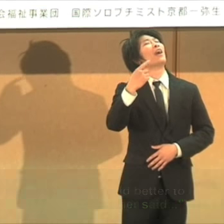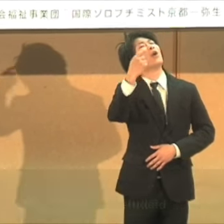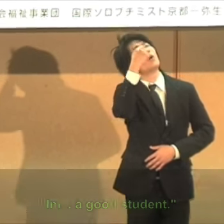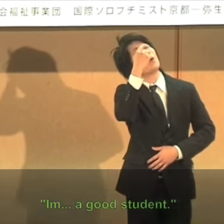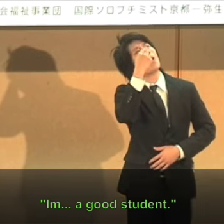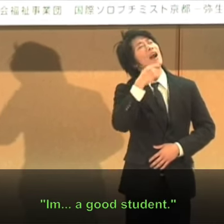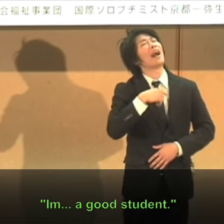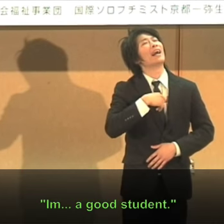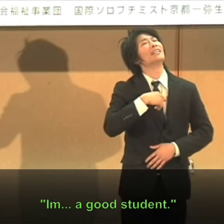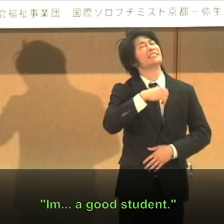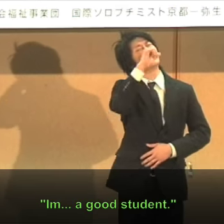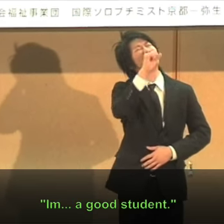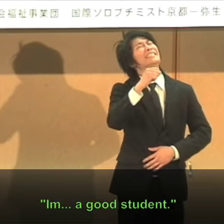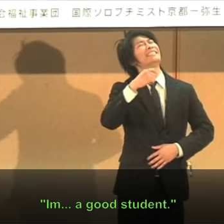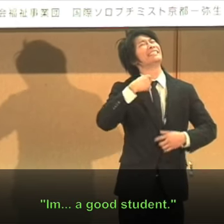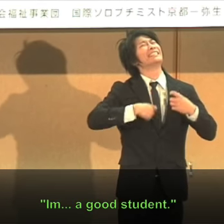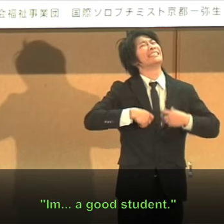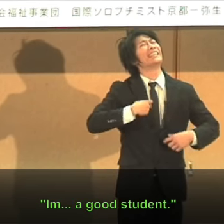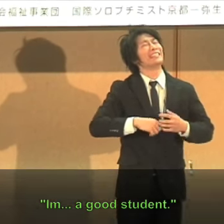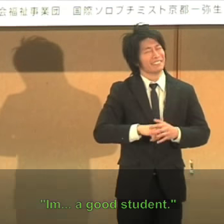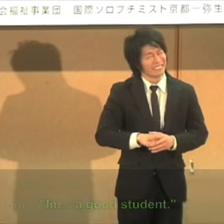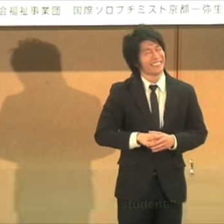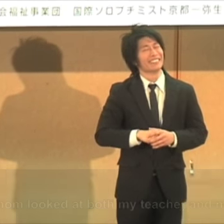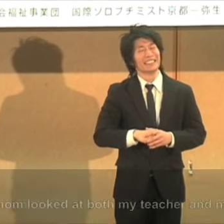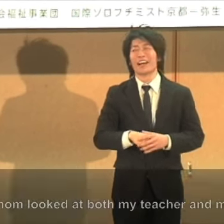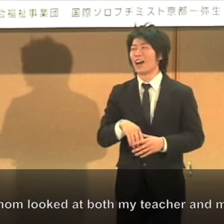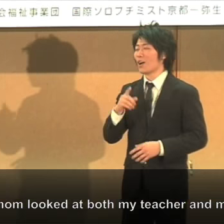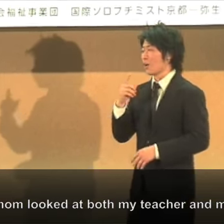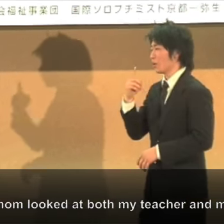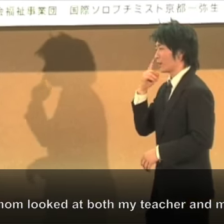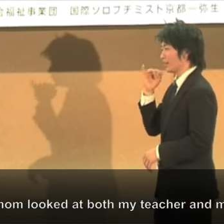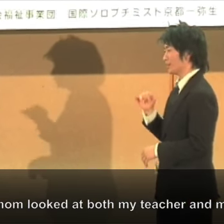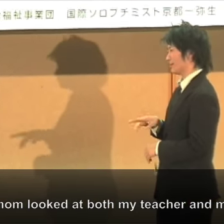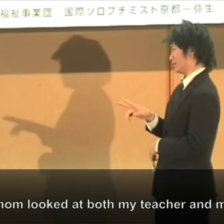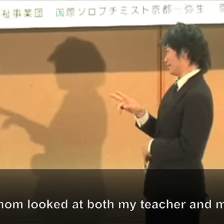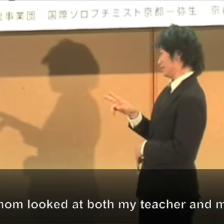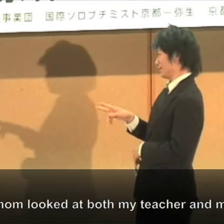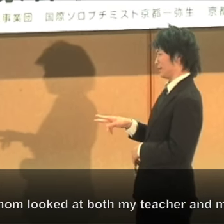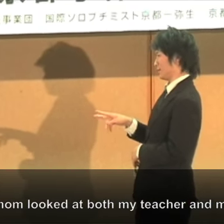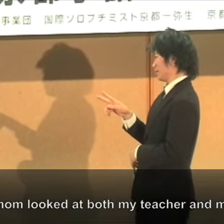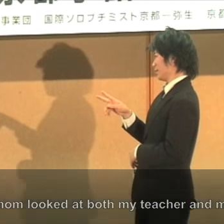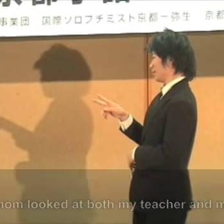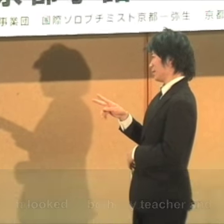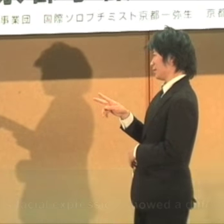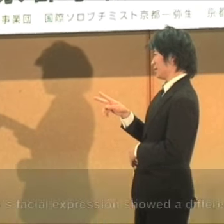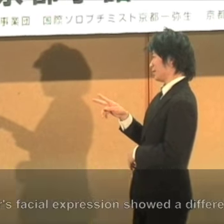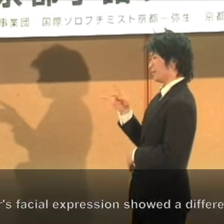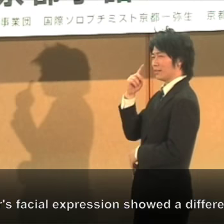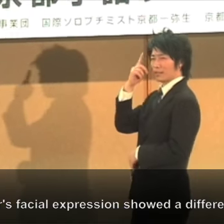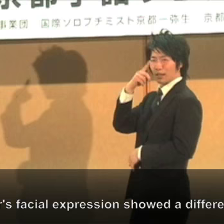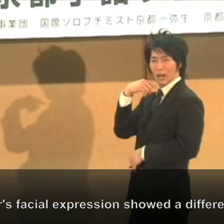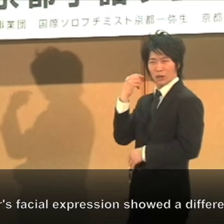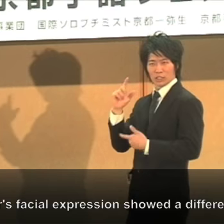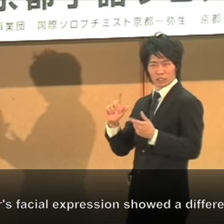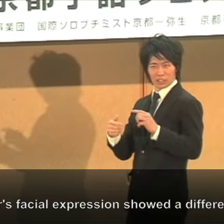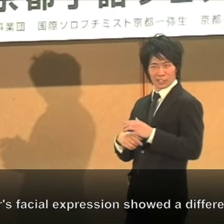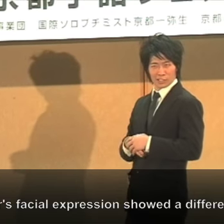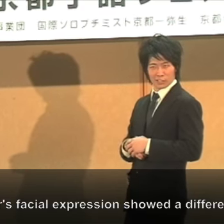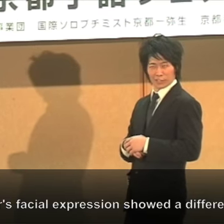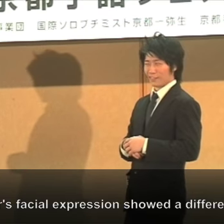るんだけども、僕はいい子なんだよって言ってると、通訳すると母は私とそれから先生の顔を交互に見て、いや